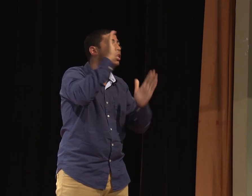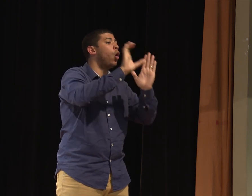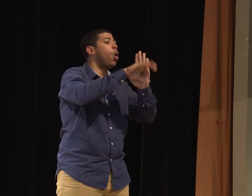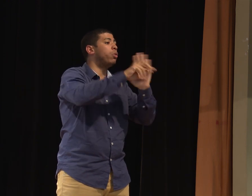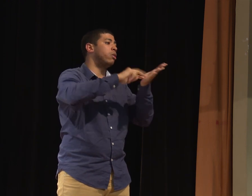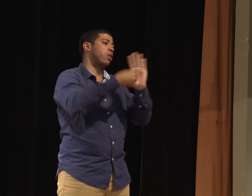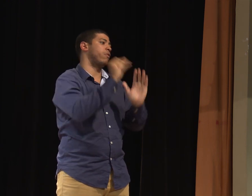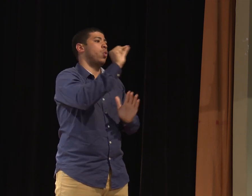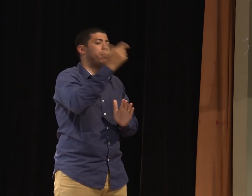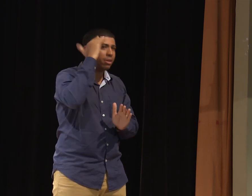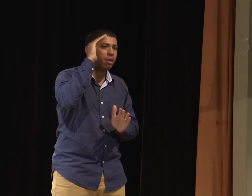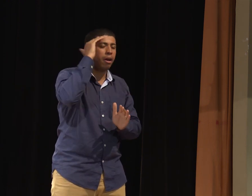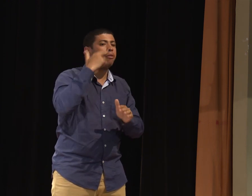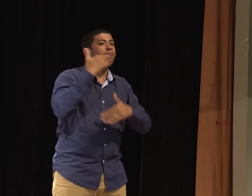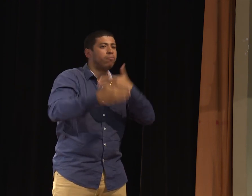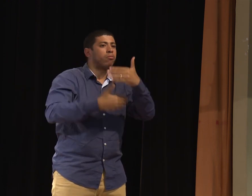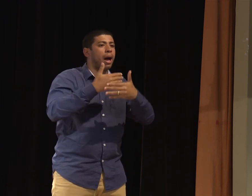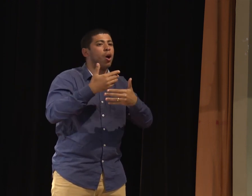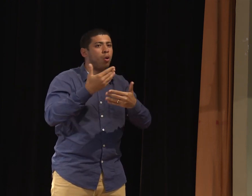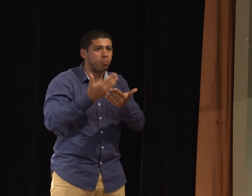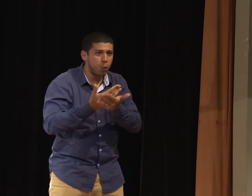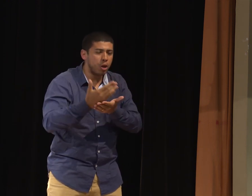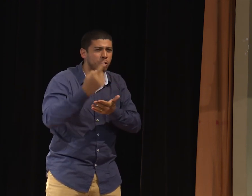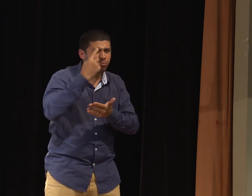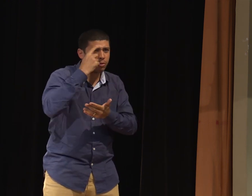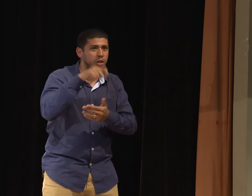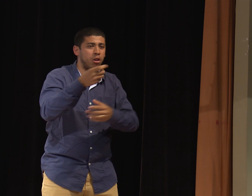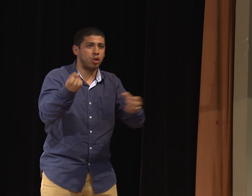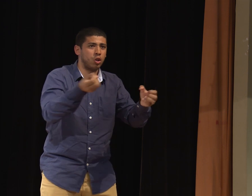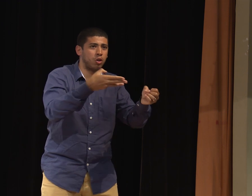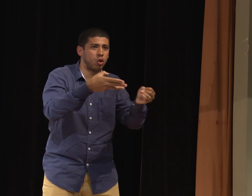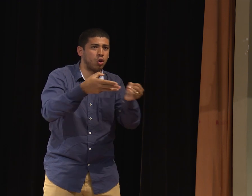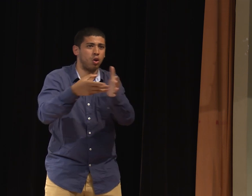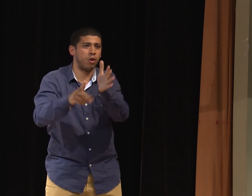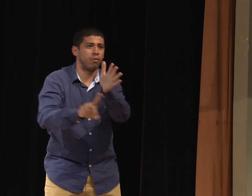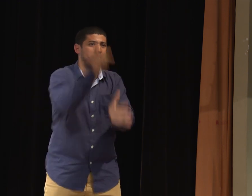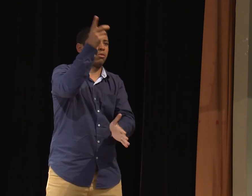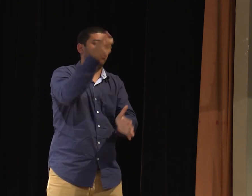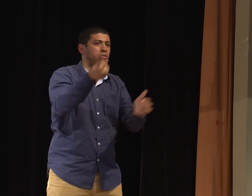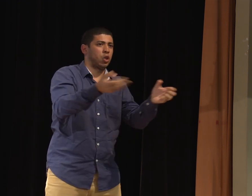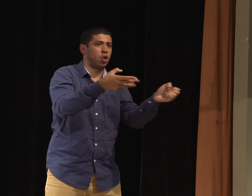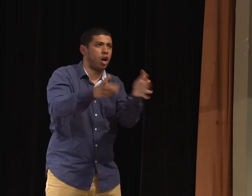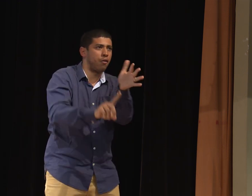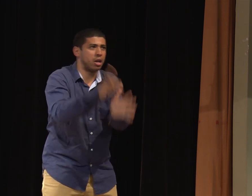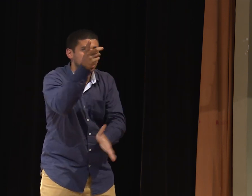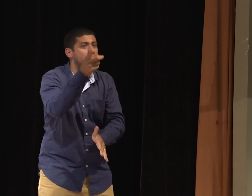específico, né, para essa palavra inovação, porque nós temos o conceito, mas não tinha um sinal específico. Então, sempre tinha